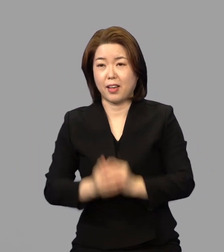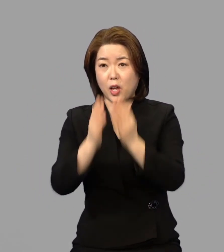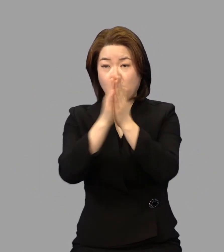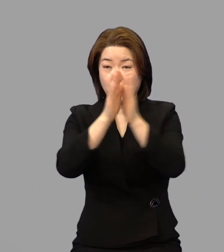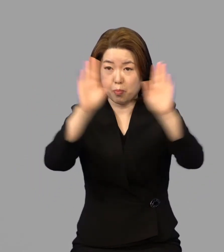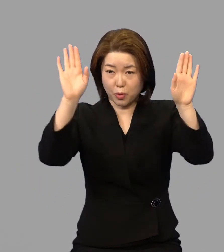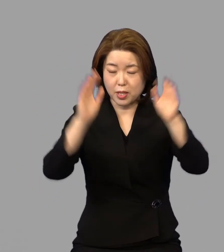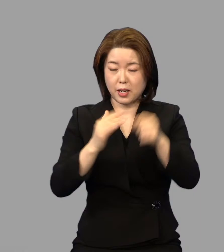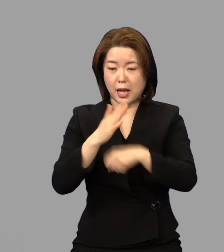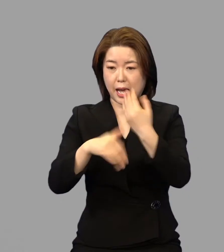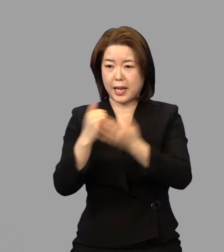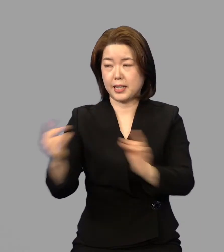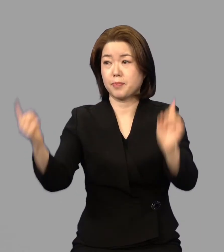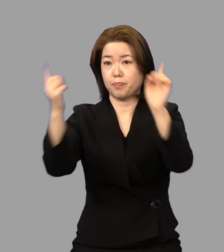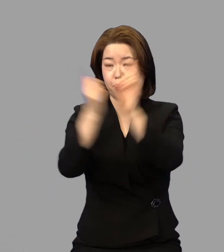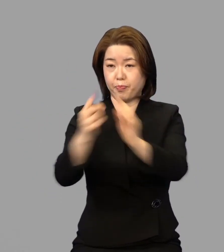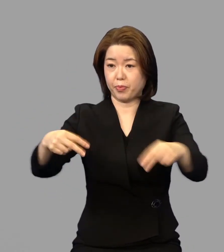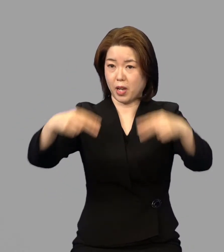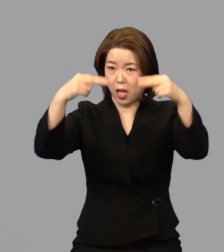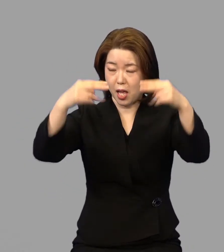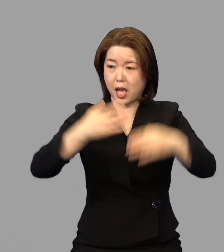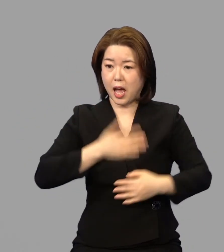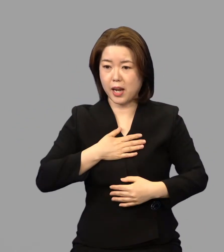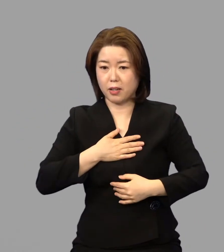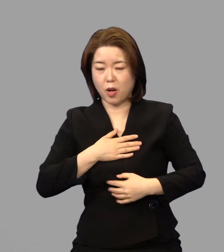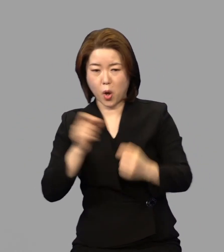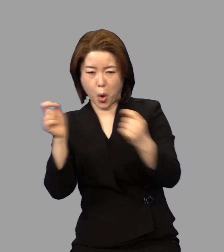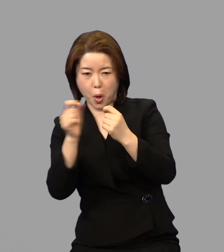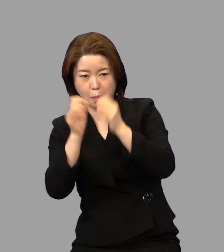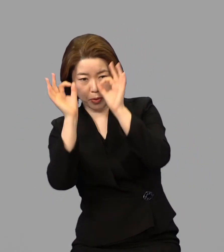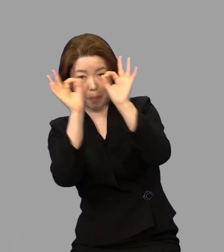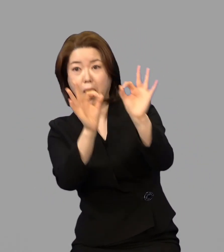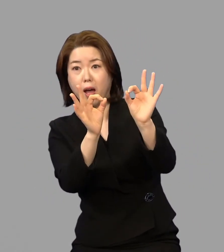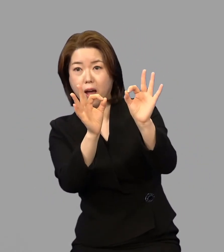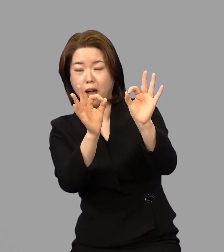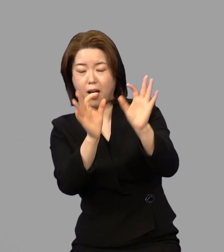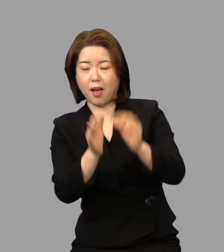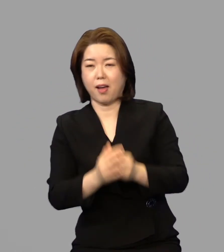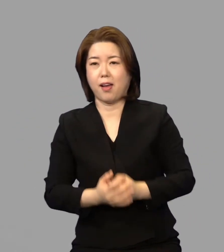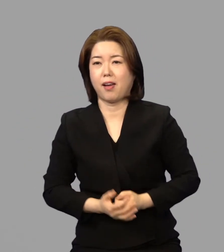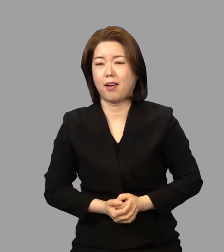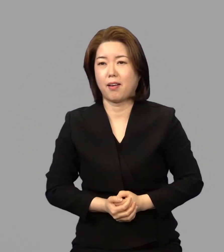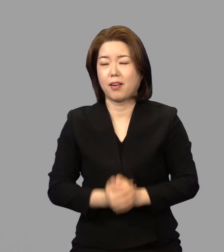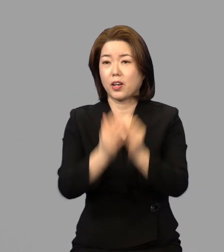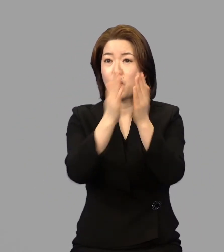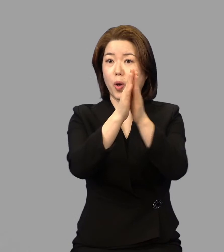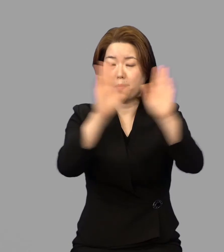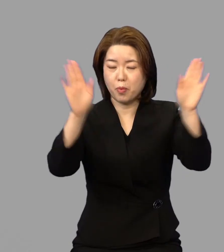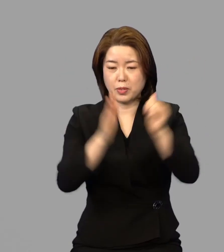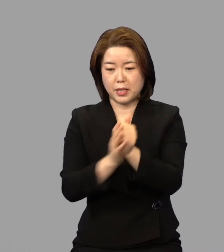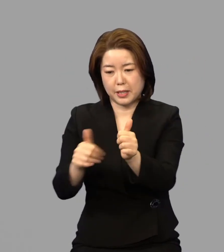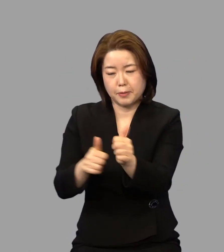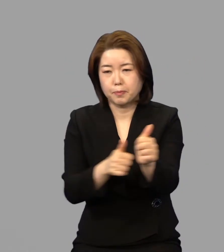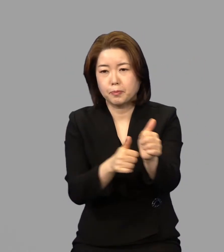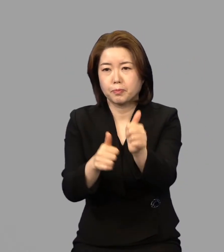모세가 하나님을 대면하여 아는 것을 옆에서 지켜는 보았습니다. 모세의